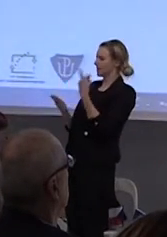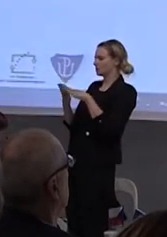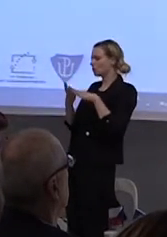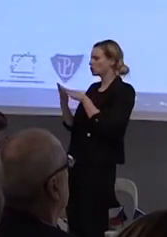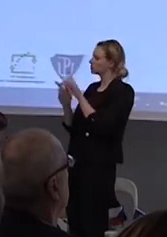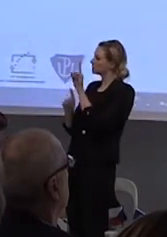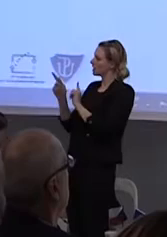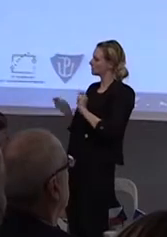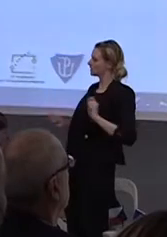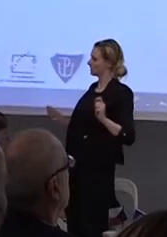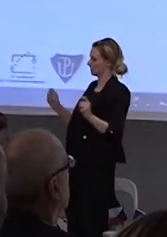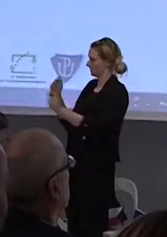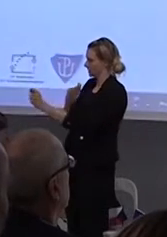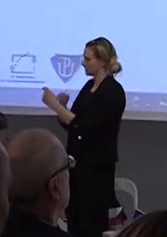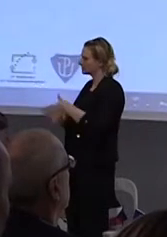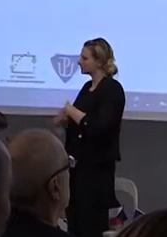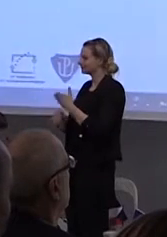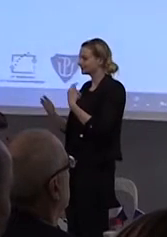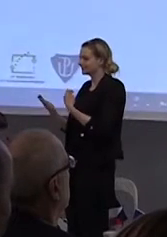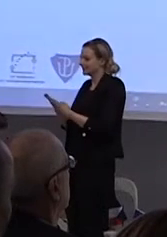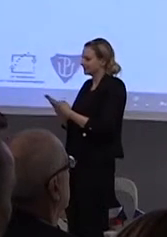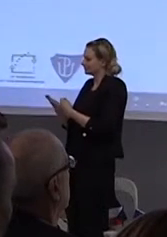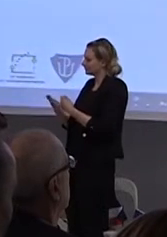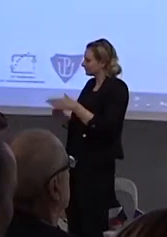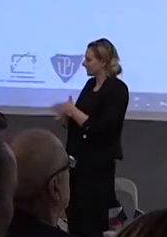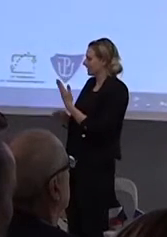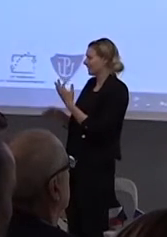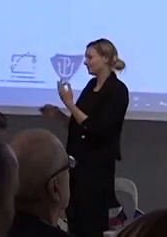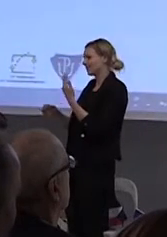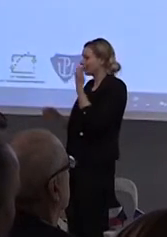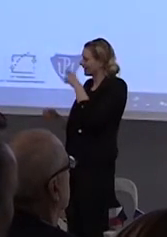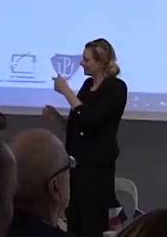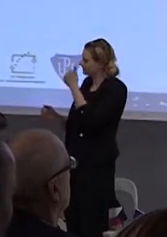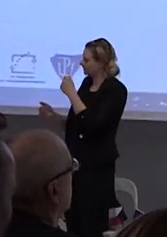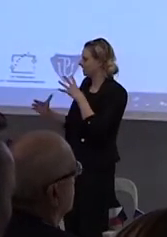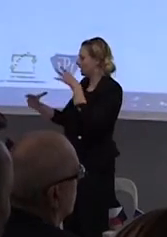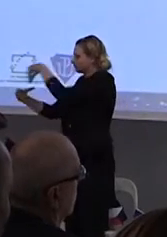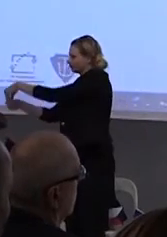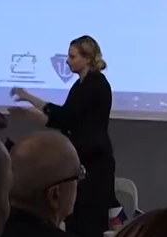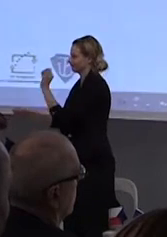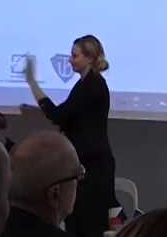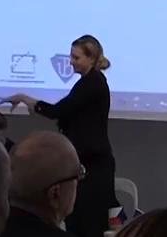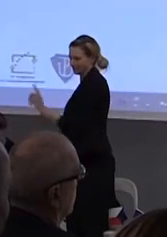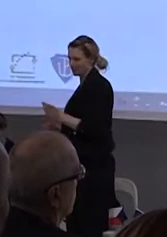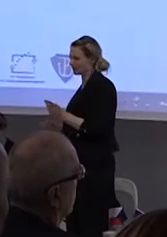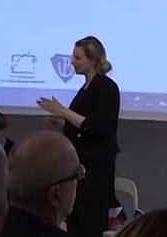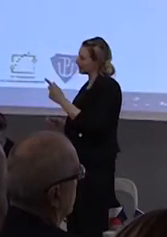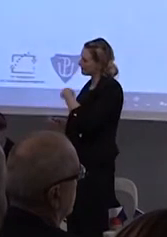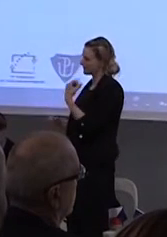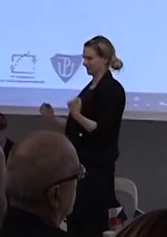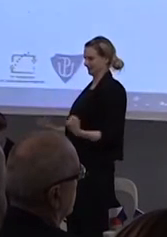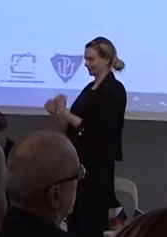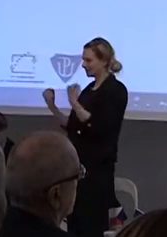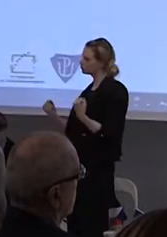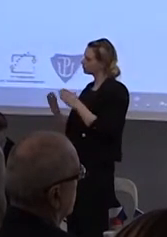mainstream society and institutions are widely recognized, including in legislation. A i legislativně už bylo uznáno